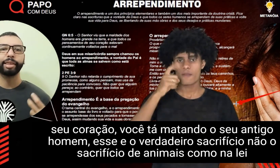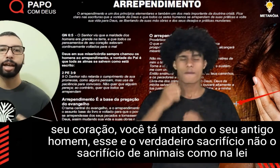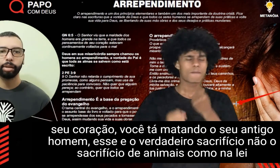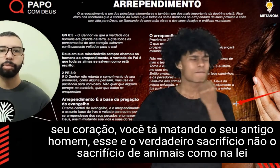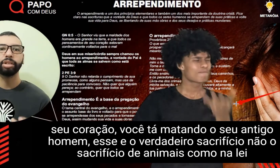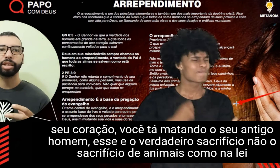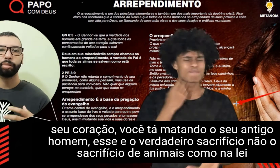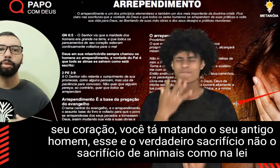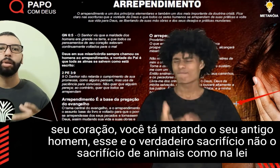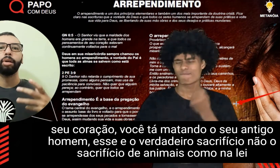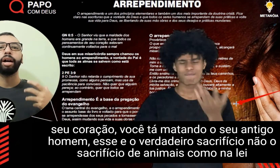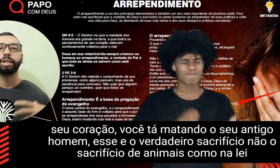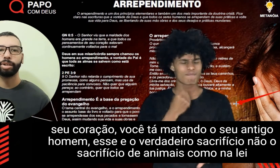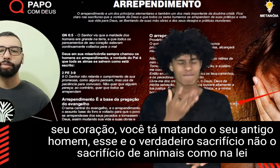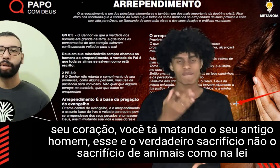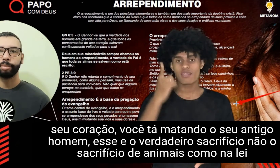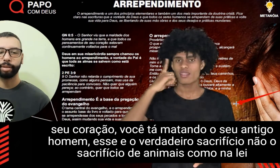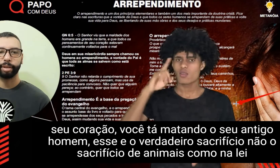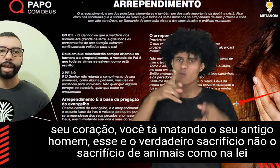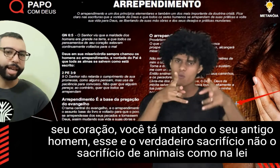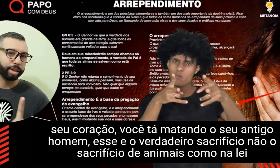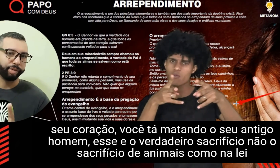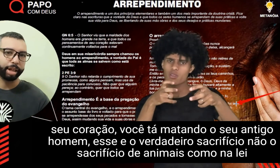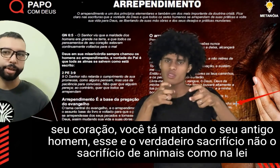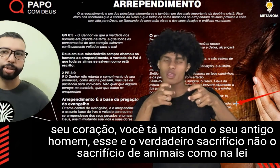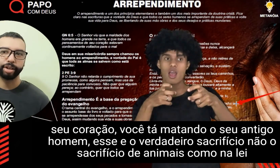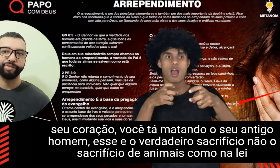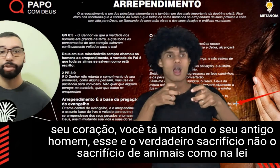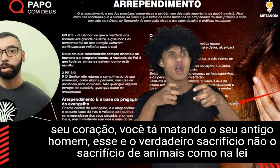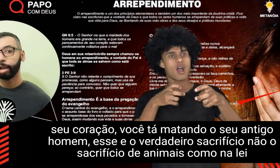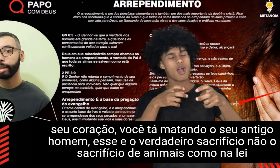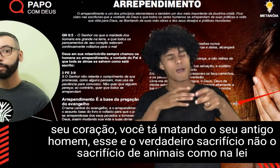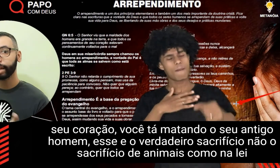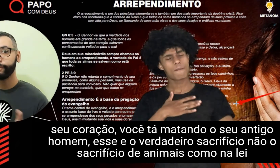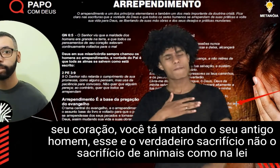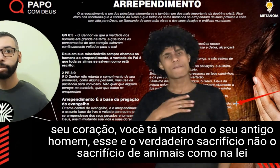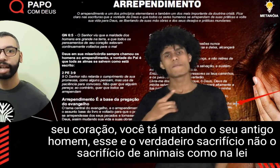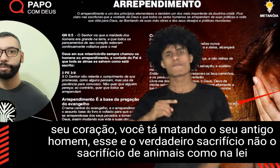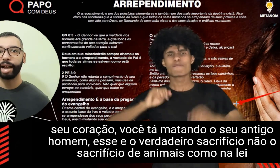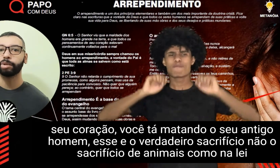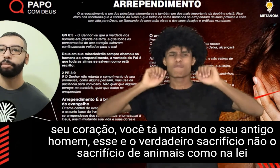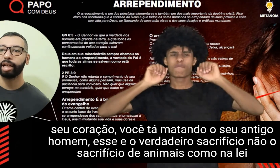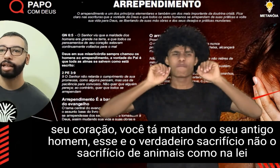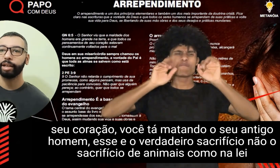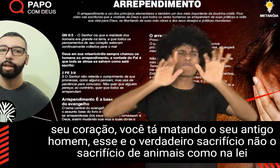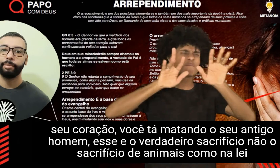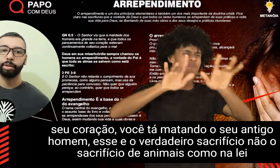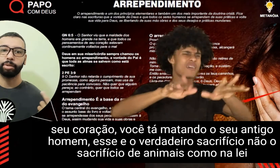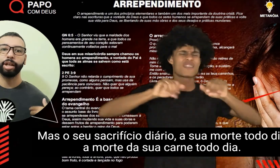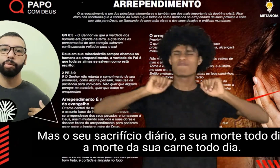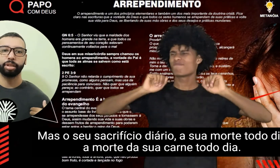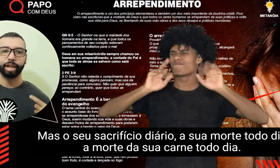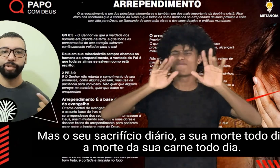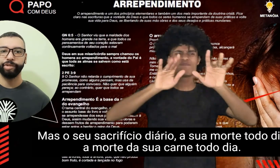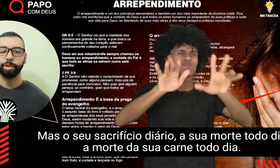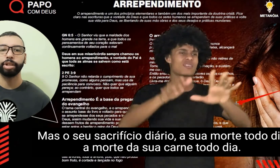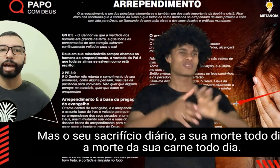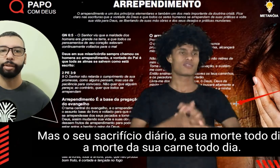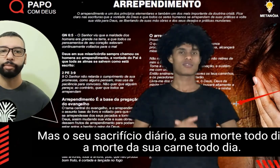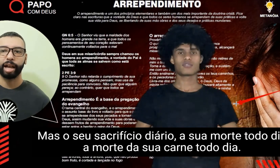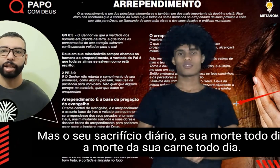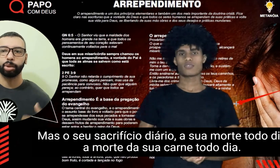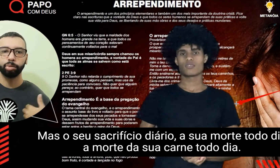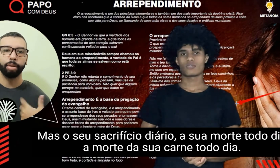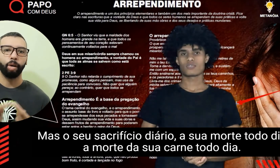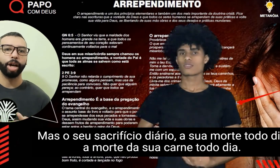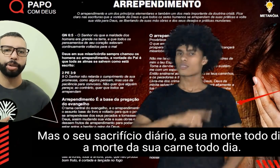está matando o seu antigo homem. Esse é o verdadeiro sacrifício. Não o sacrifício de animais como na lei, mas o seu sacrifício